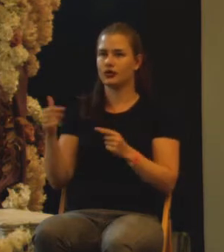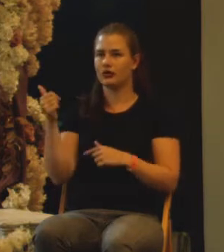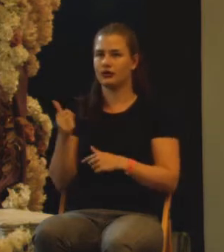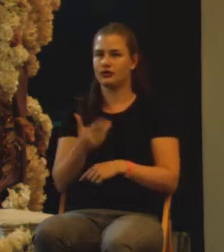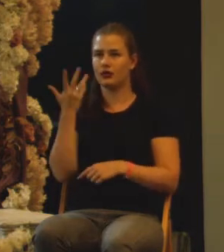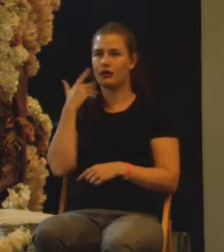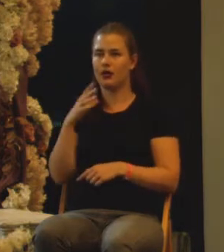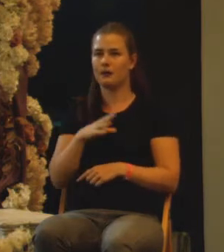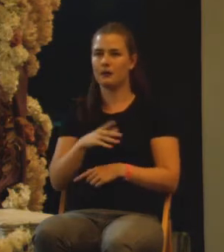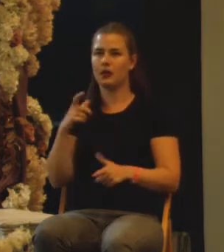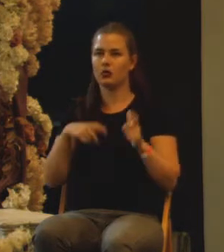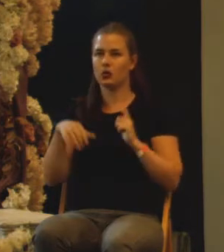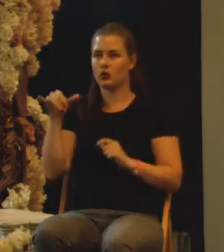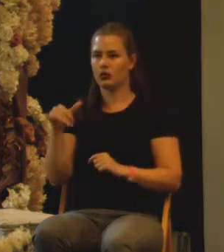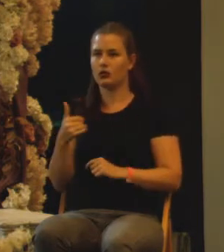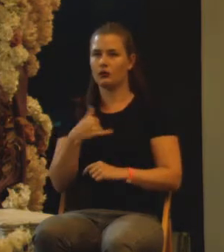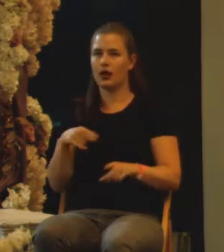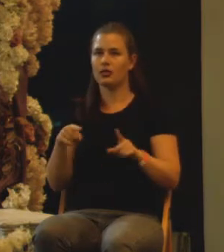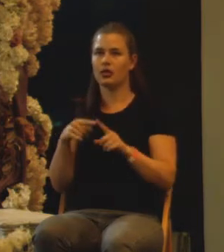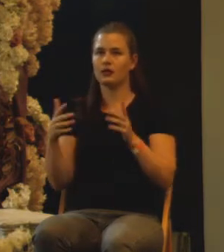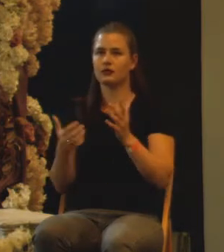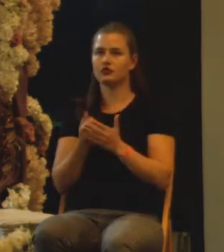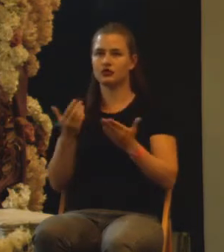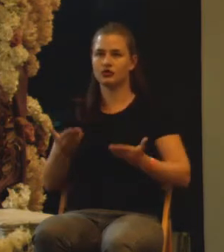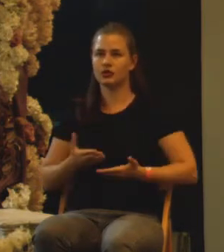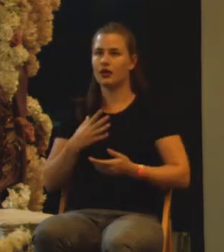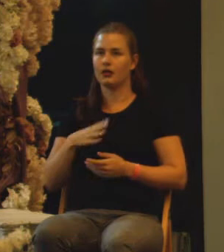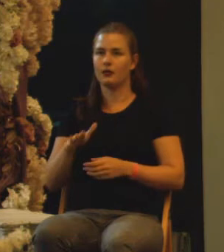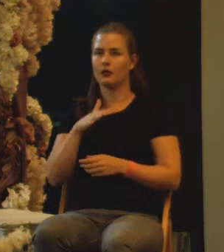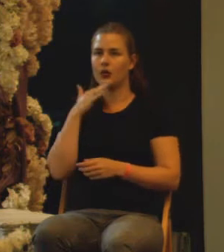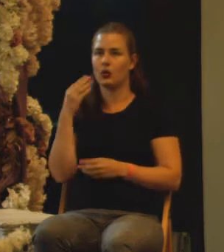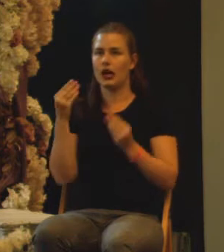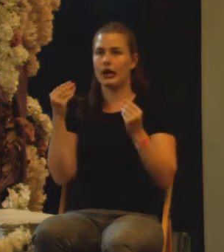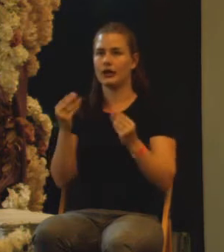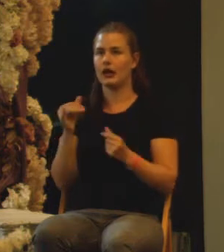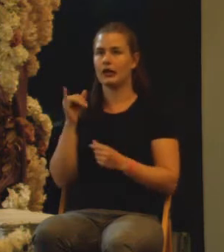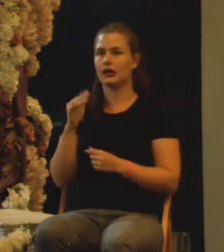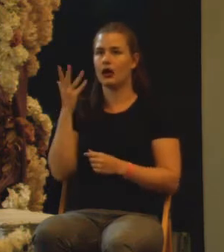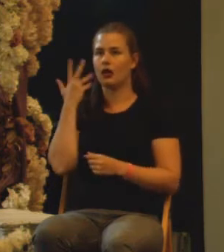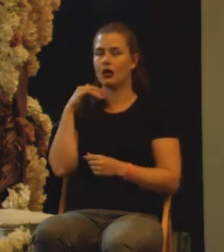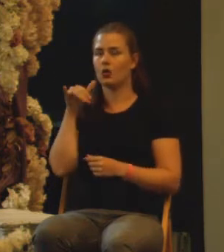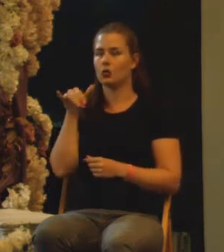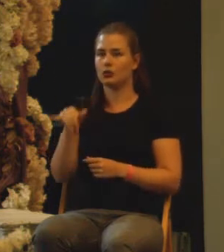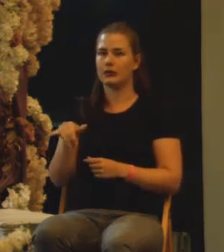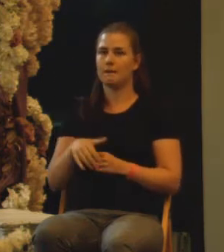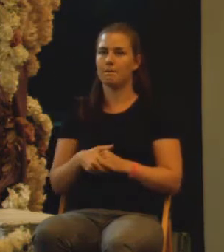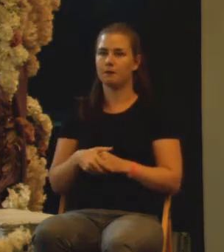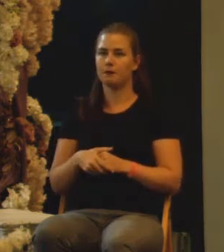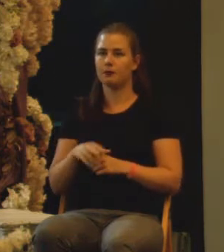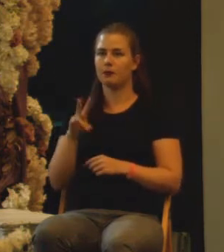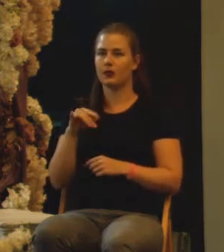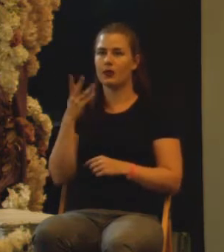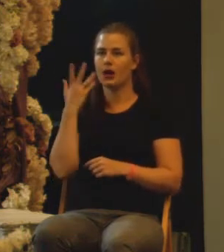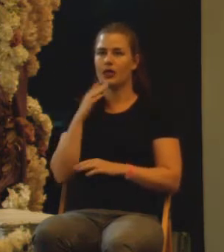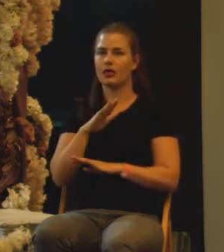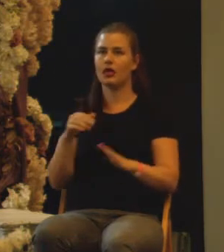была студенткой. Ну, так у меня сложилась жизнь, у меня не было очень много денег. И когда у тебя, ну, когда ты